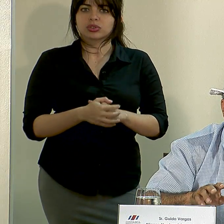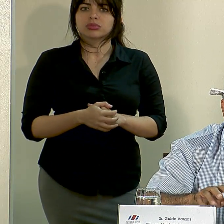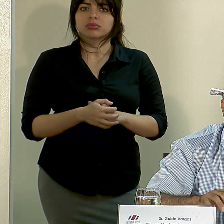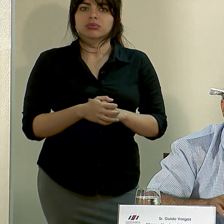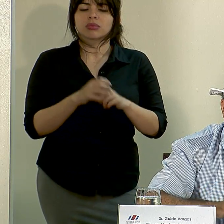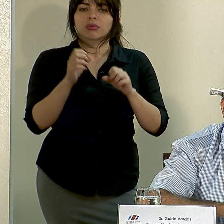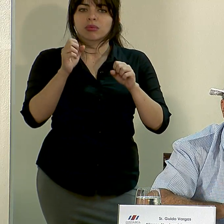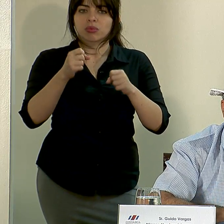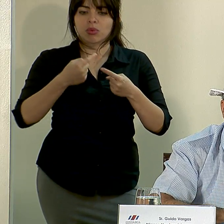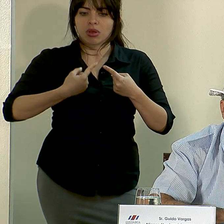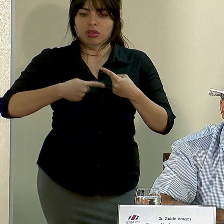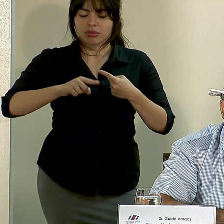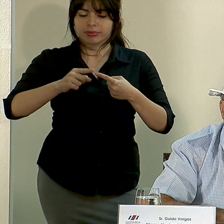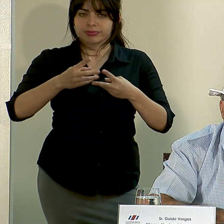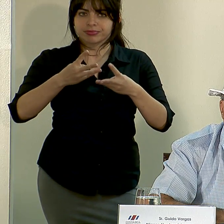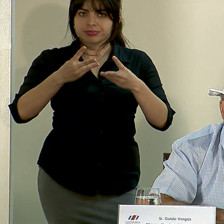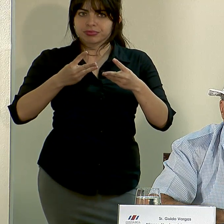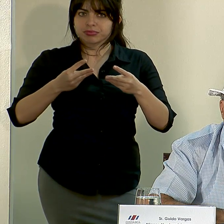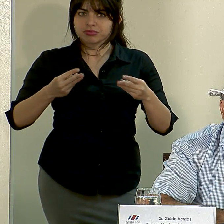va resolviendo poco a poco,